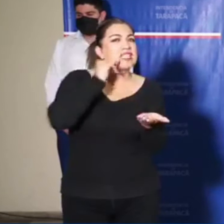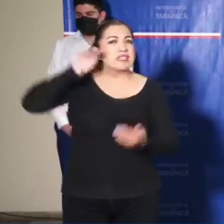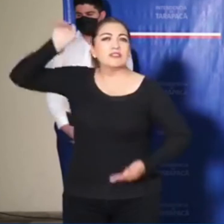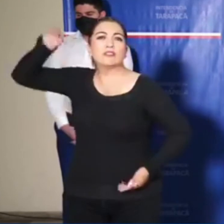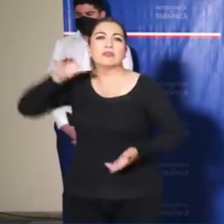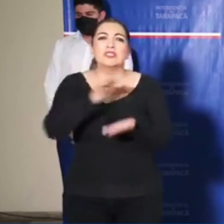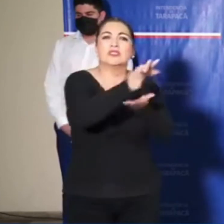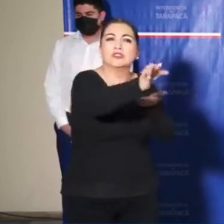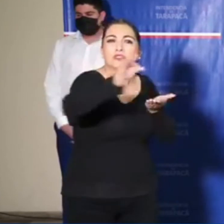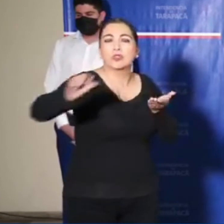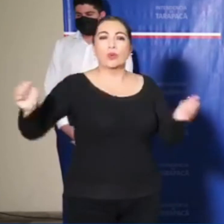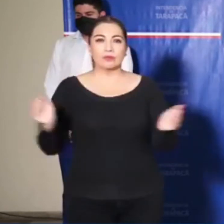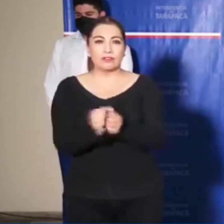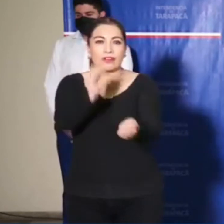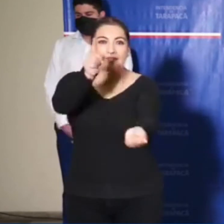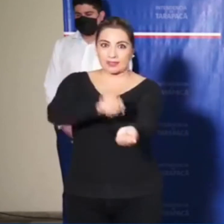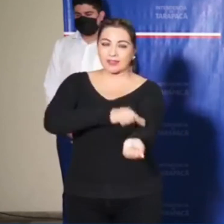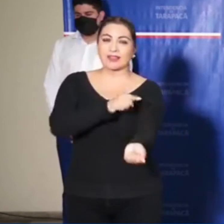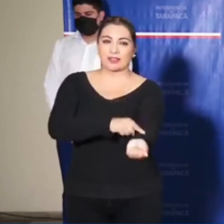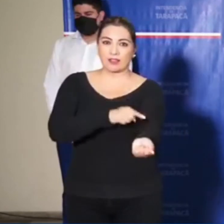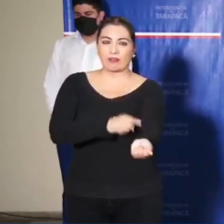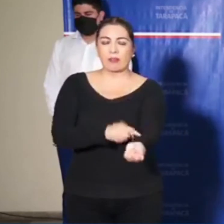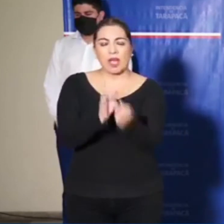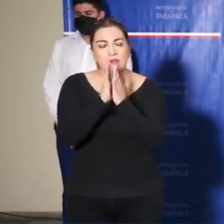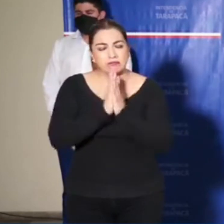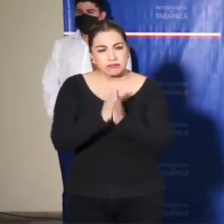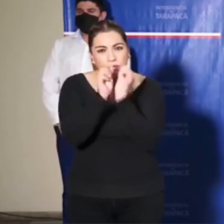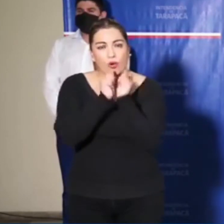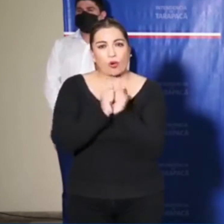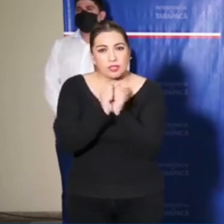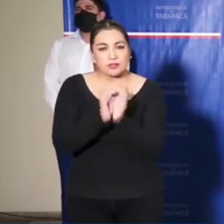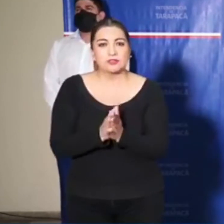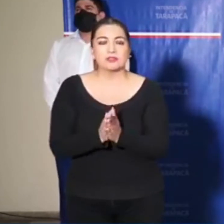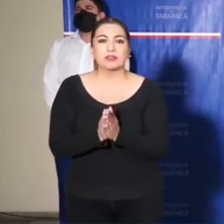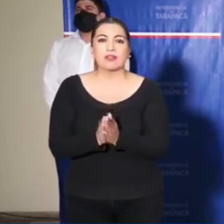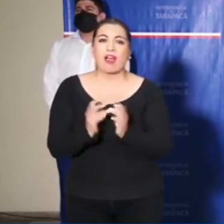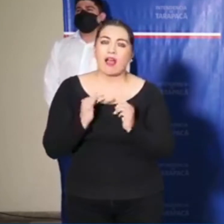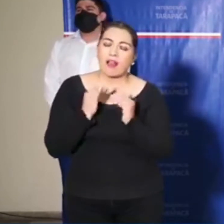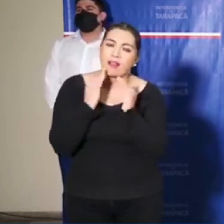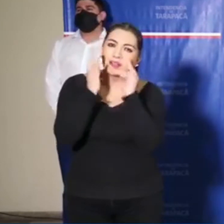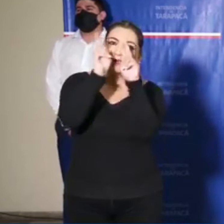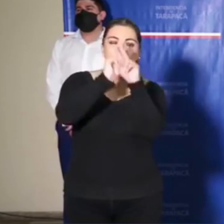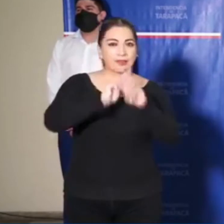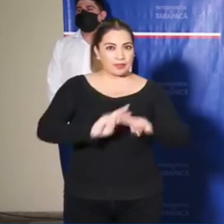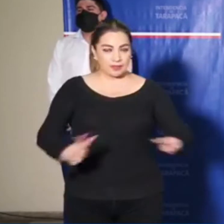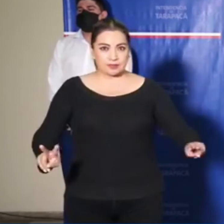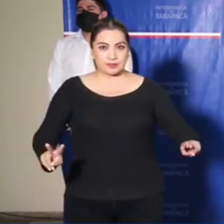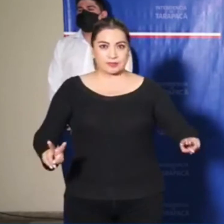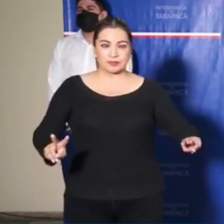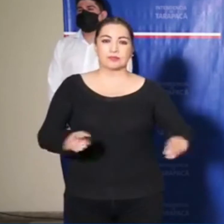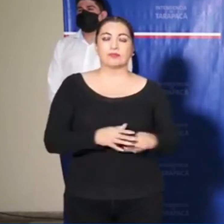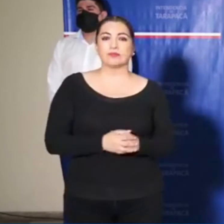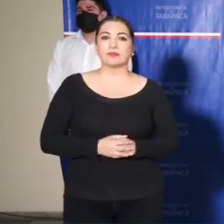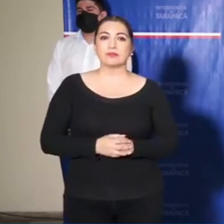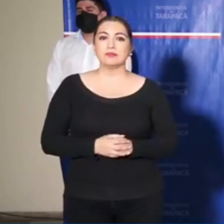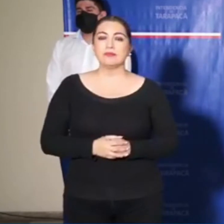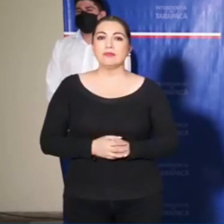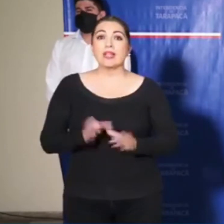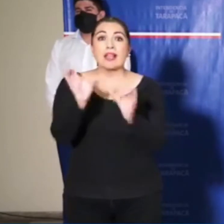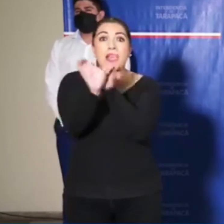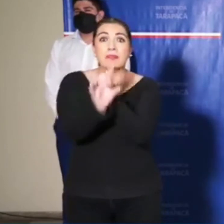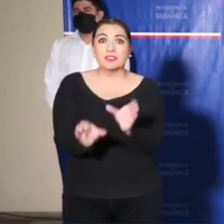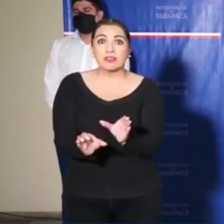en ambiente de familia, de oración, de alegría serena, en el ambiente de un pueblo que